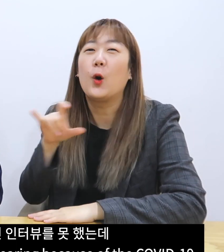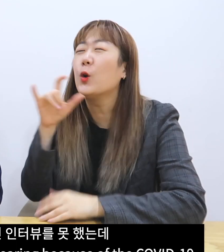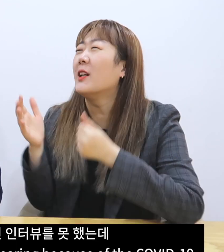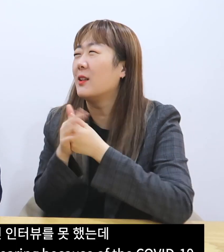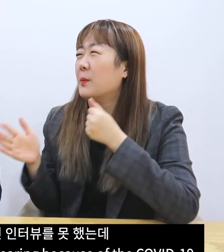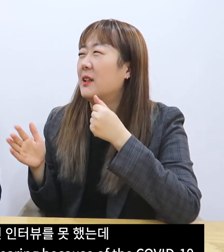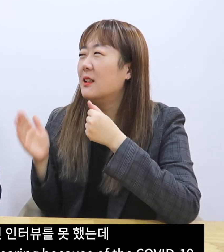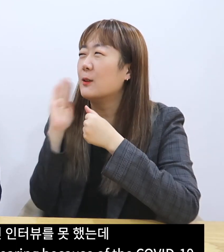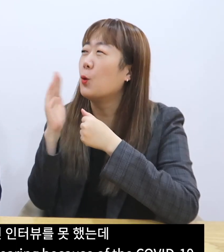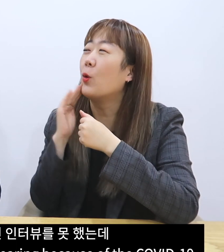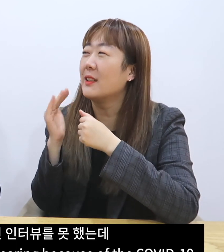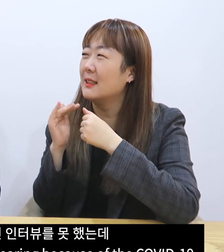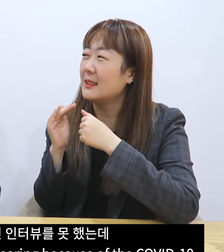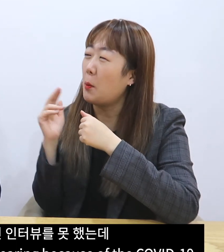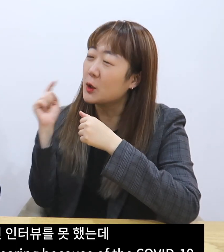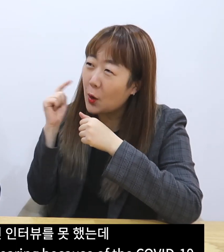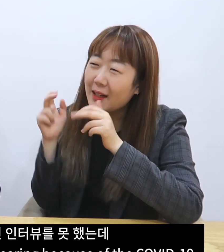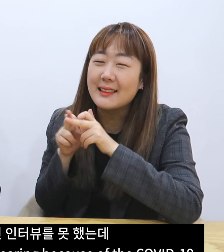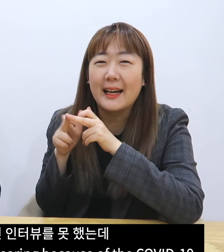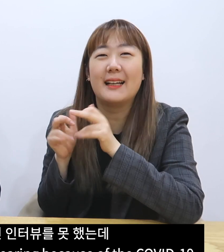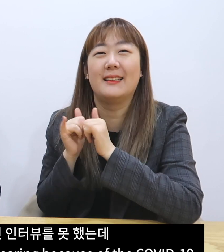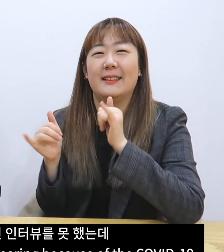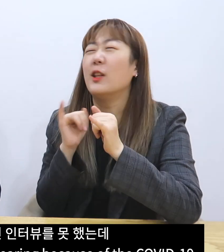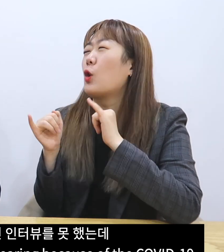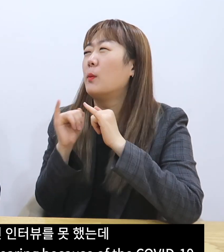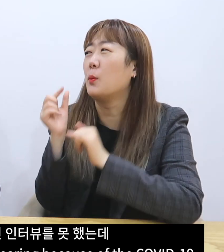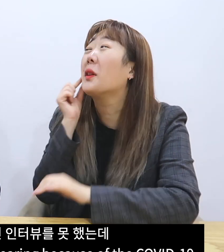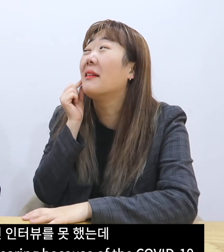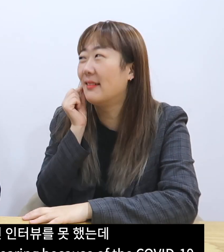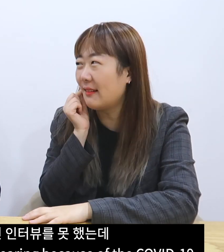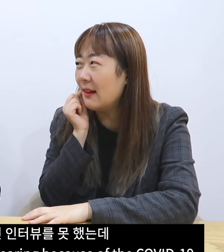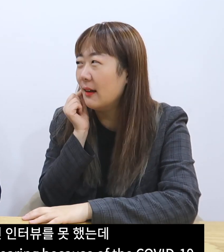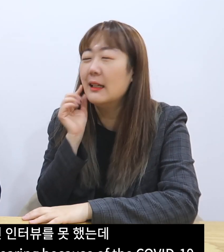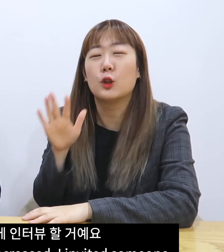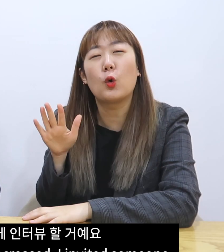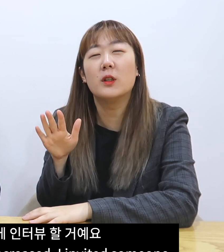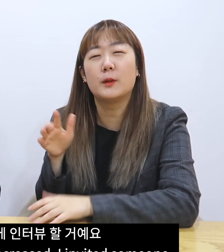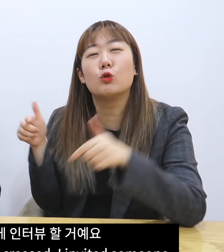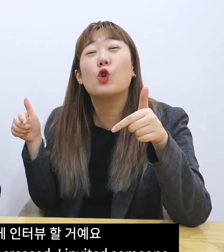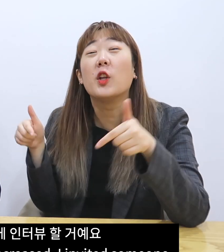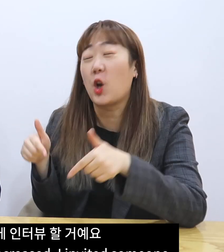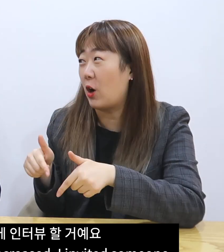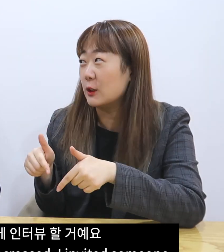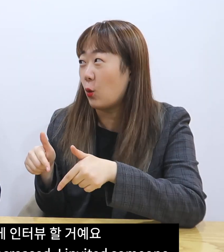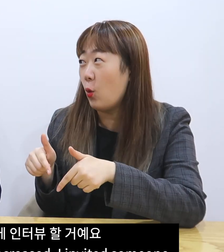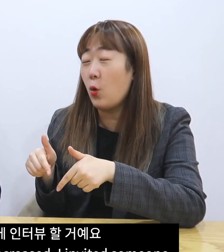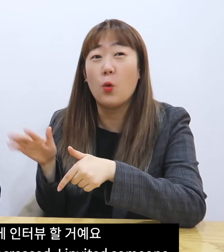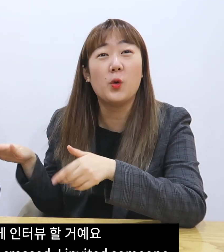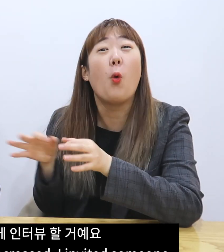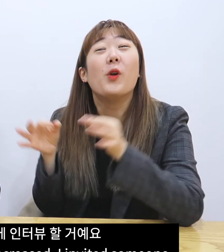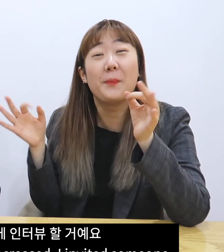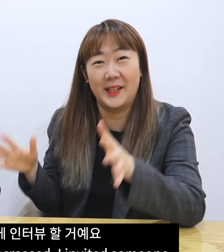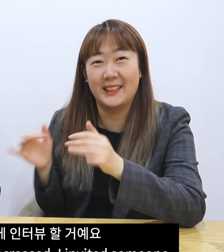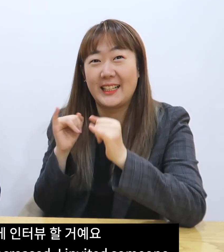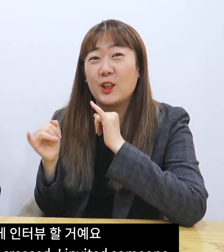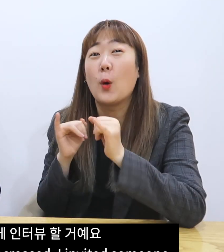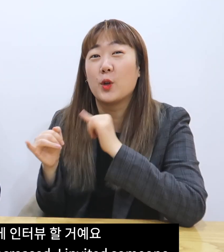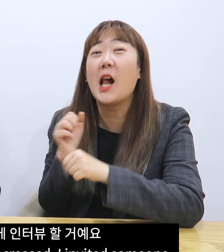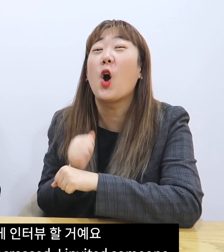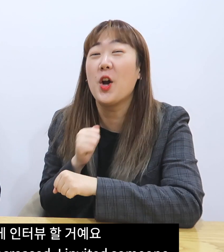코로나 때문에 이제 농이 이제 뭐 청각 장애인 인터뷰 못 했는데 이제 조금 이제 줄어들어가지고 오늘 오랜만에 이제 인터뷰 할